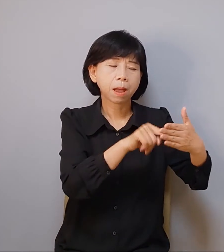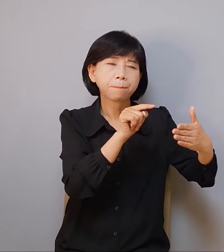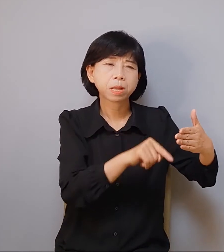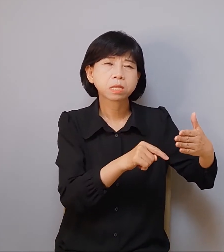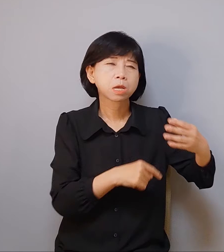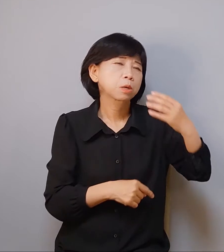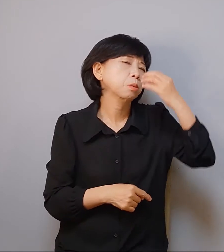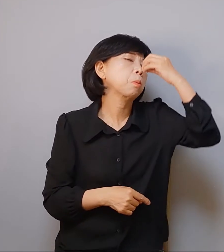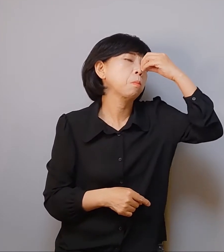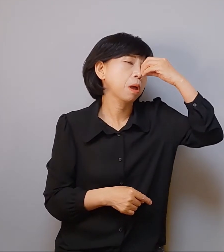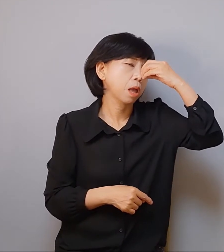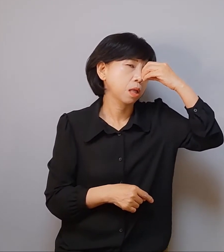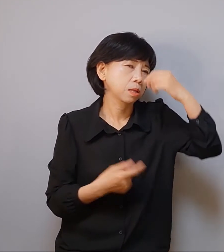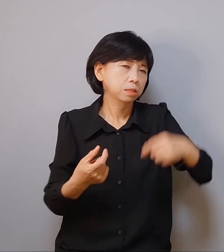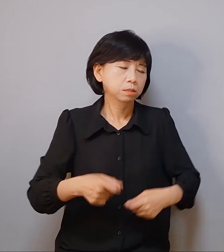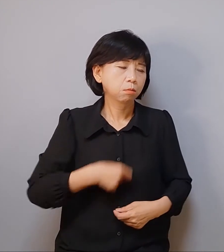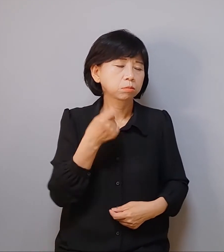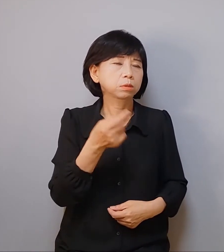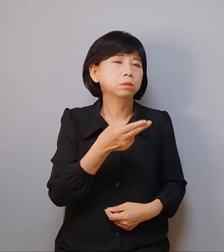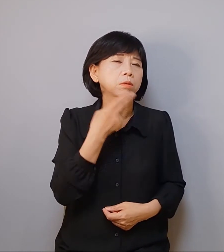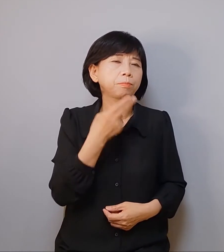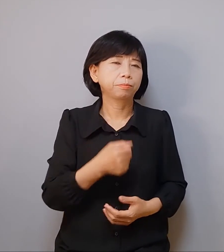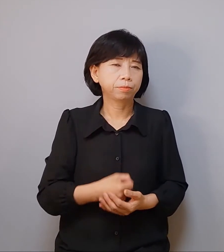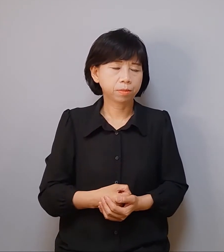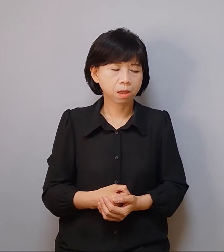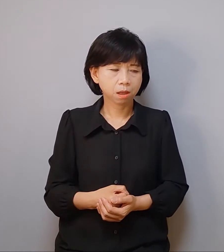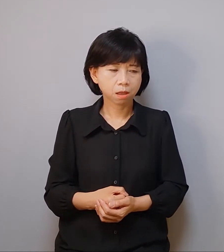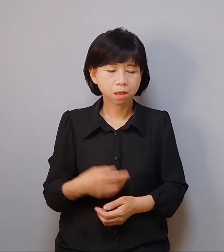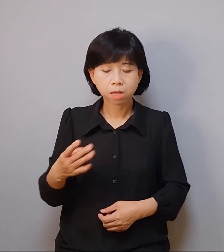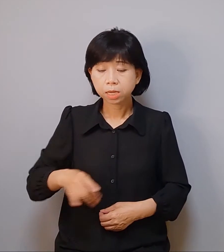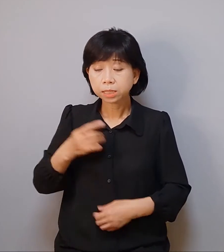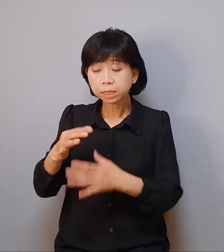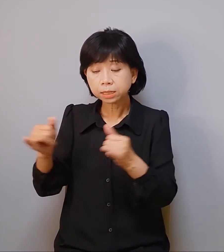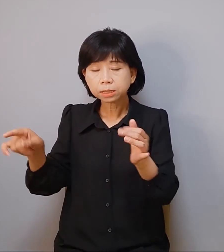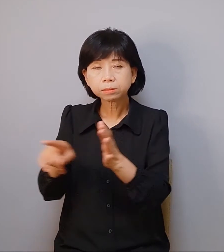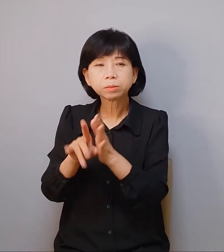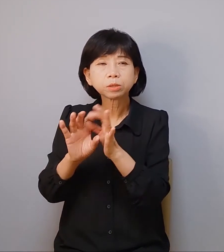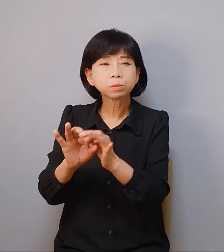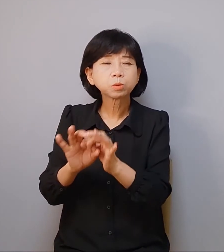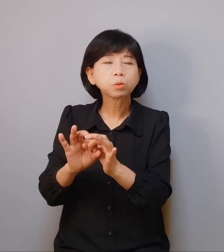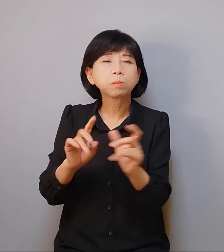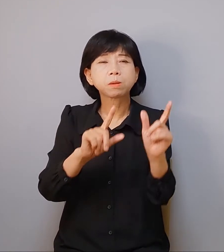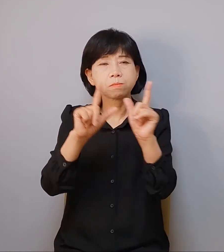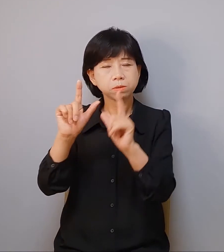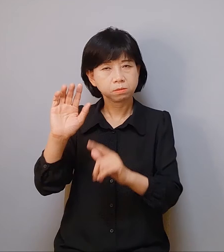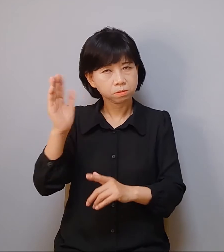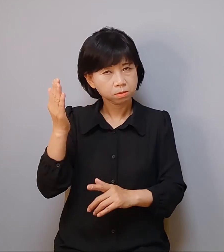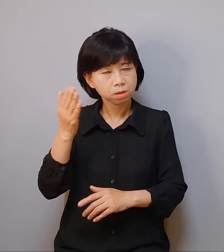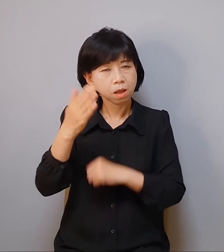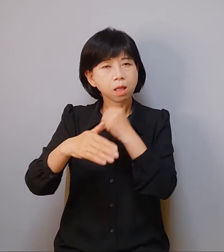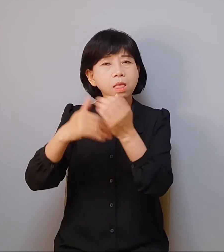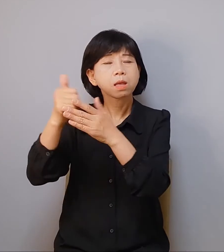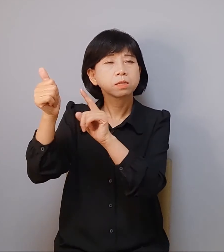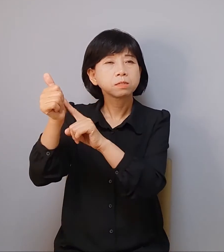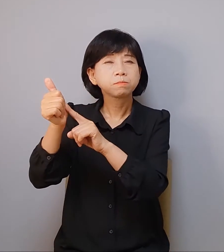못하나 의인은 그의 믿음으로 말미암아 살리라. 아멘. 이제 하나님의 정확한 음성이